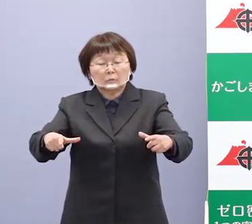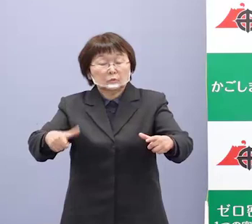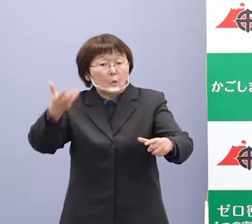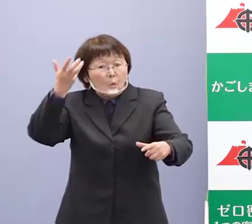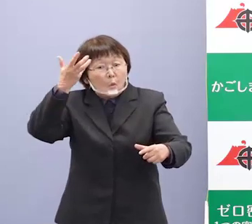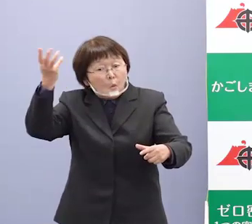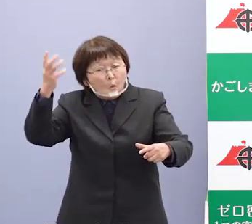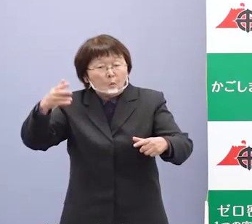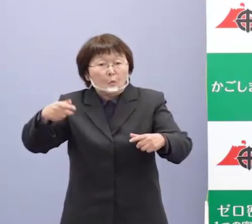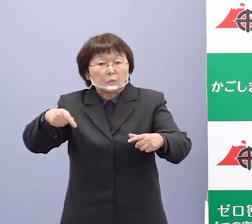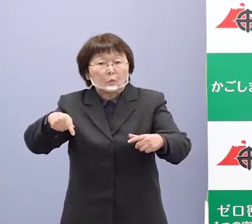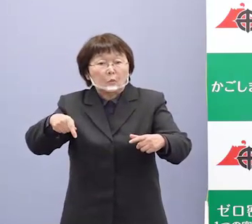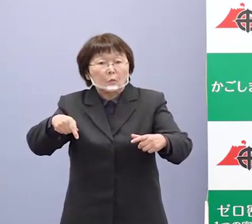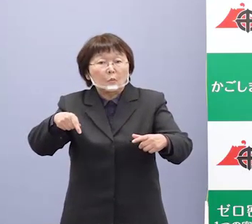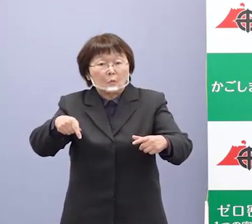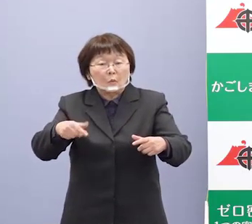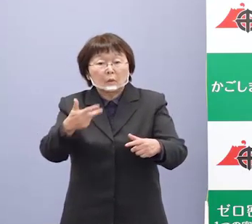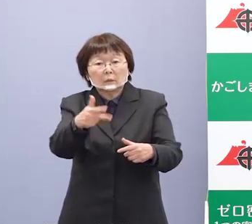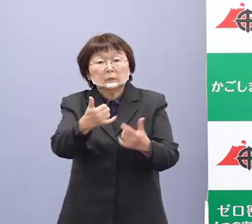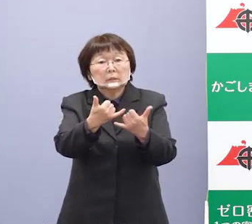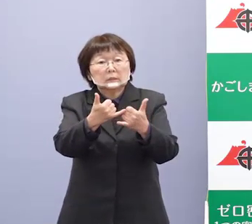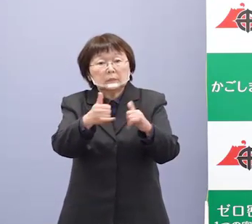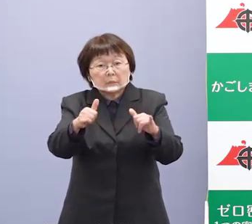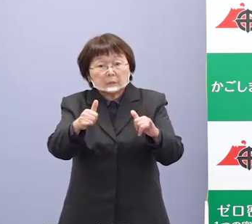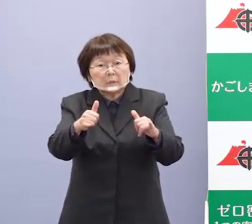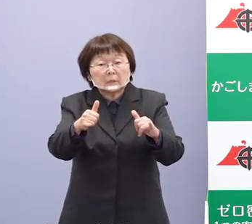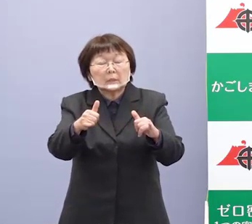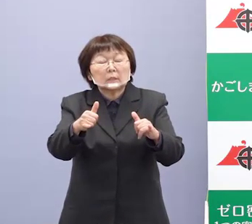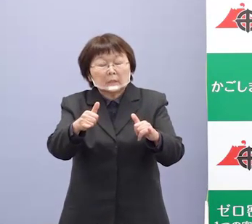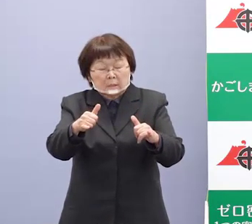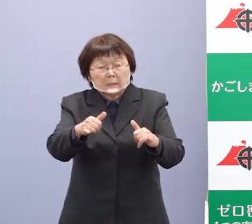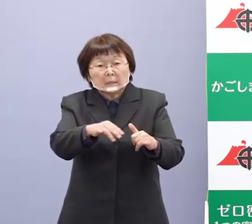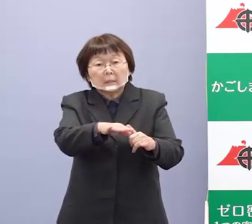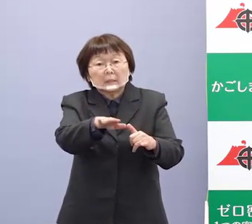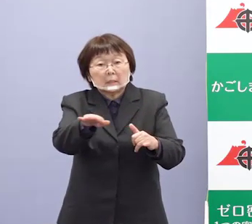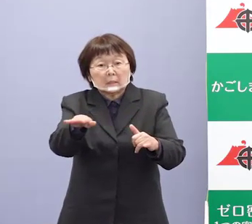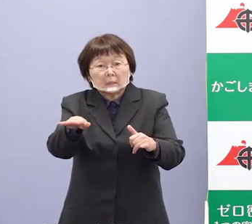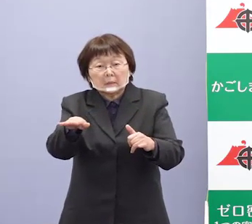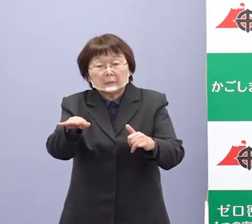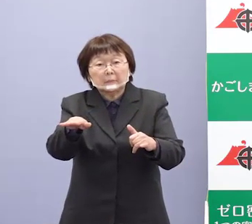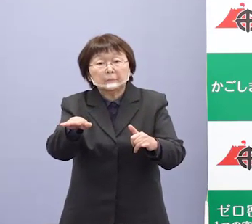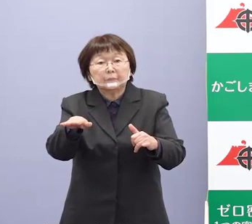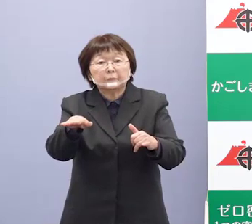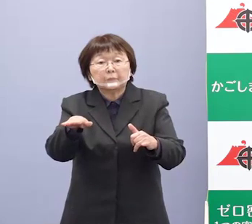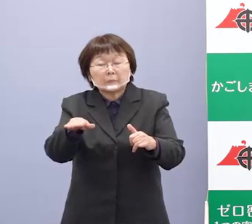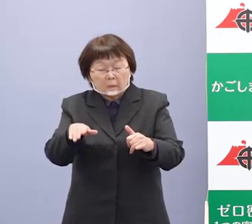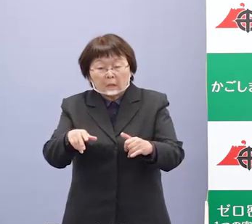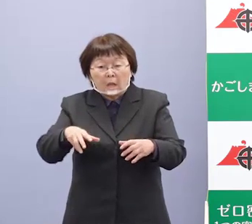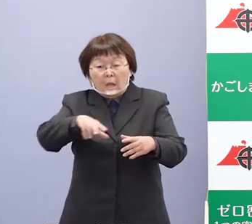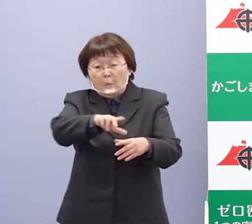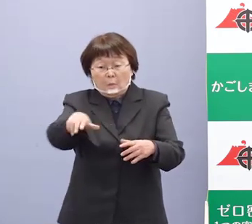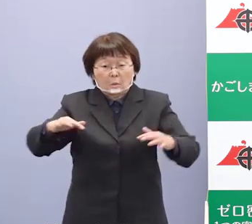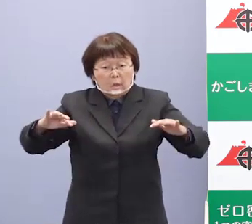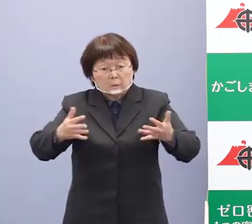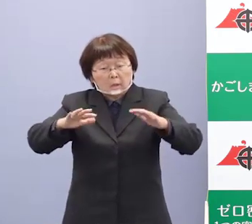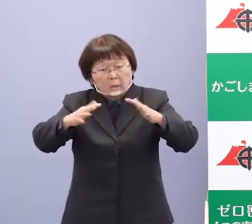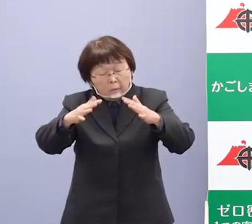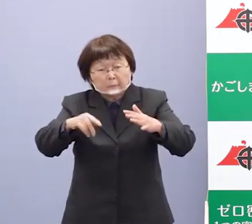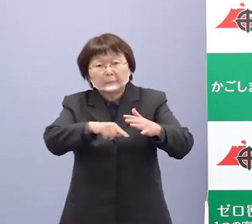について市民のシビックプライドへの寄与、そして中心市街地活性化への寄与、